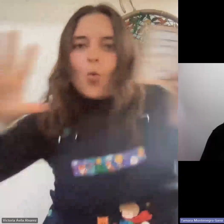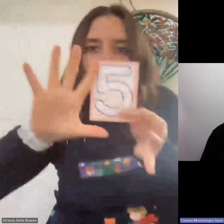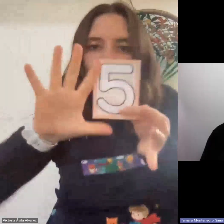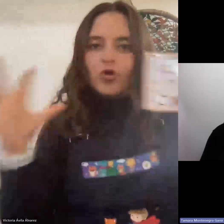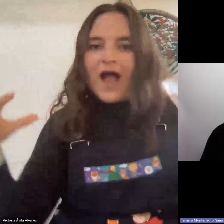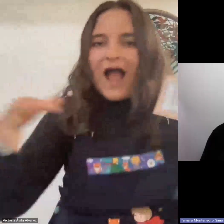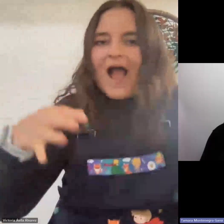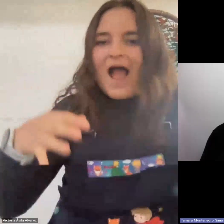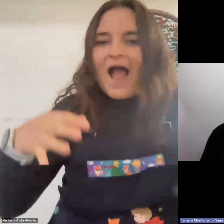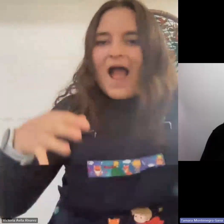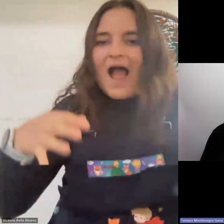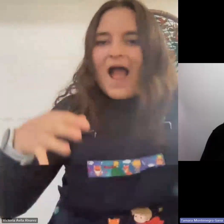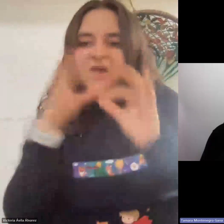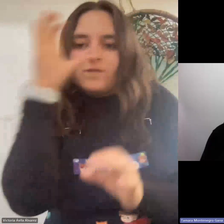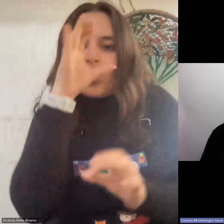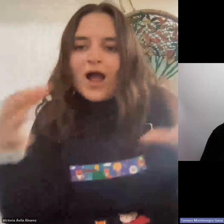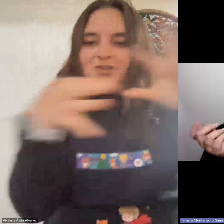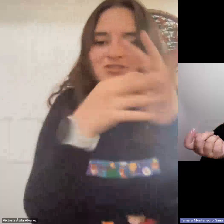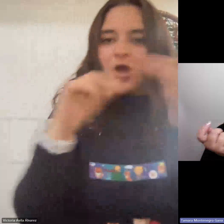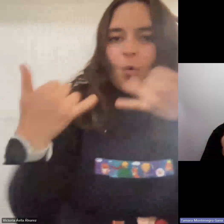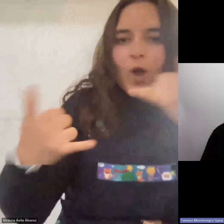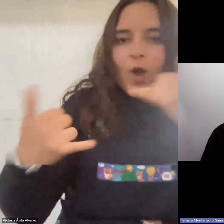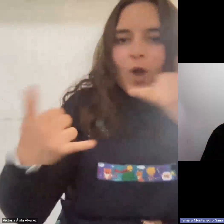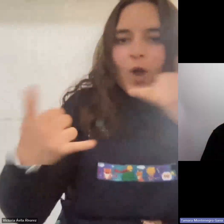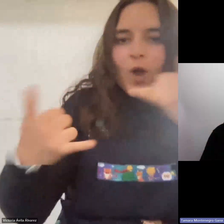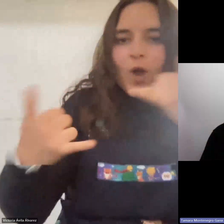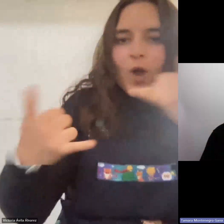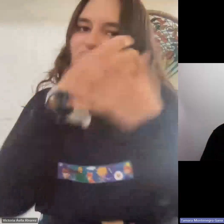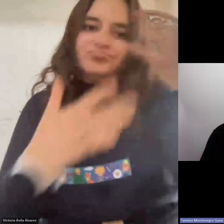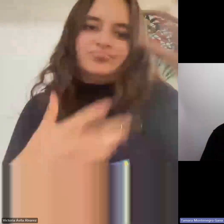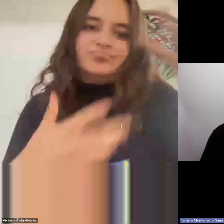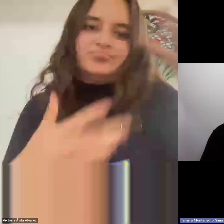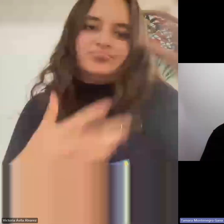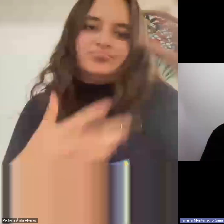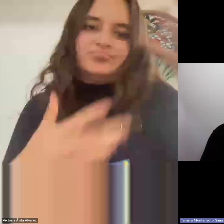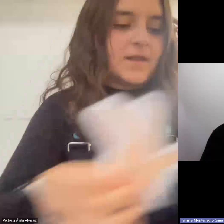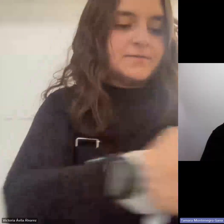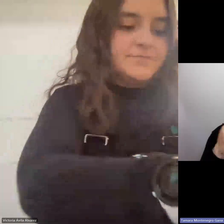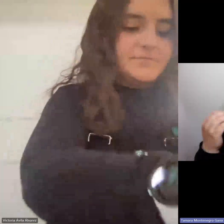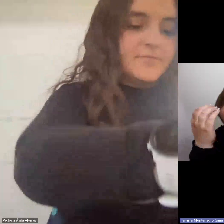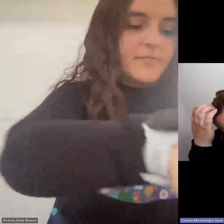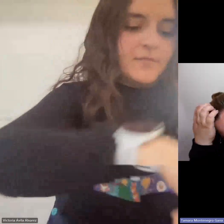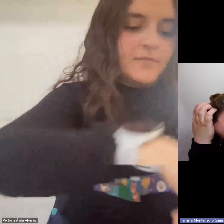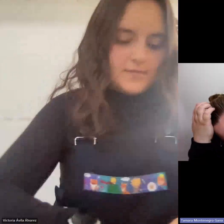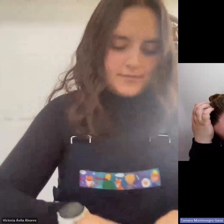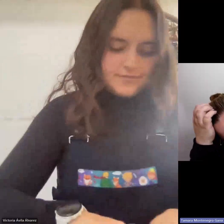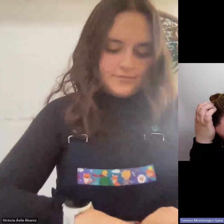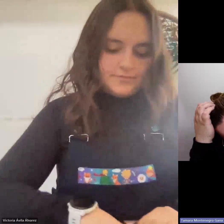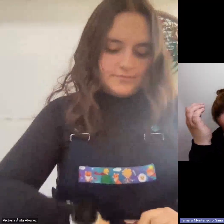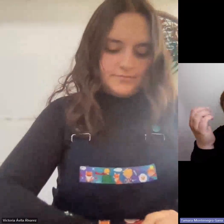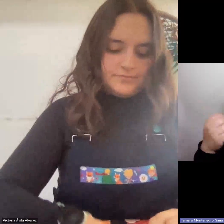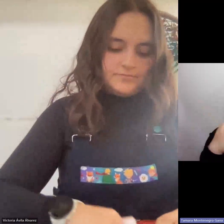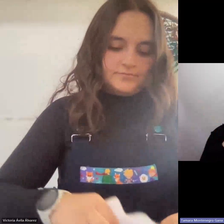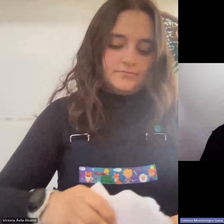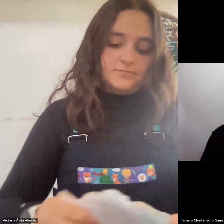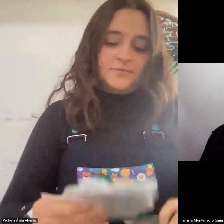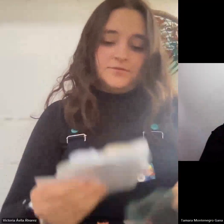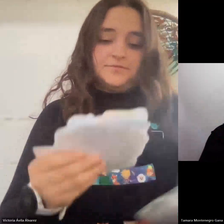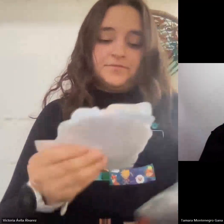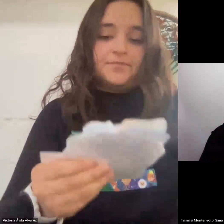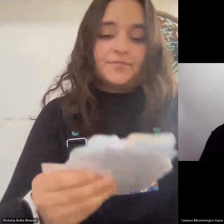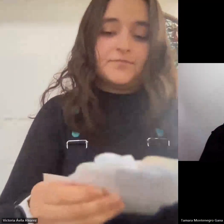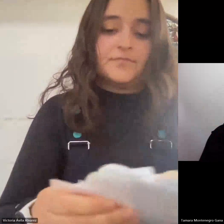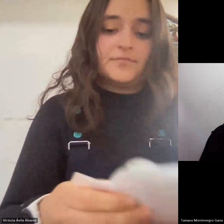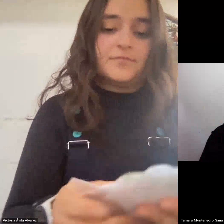Mostrarles con la mano cuál es la seña y hacer como un empate del número con la seña.